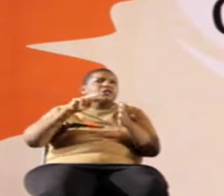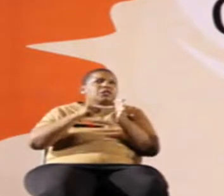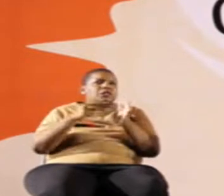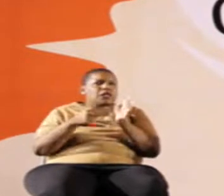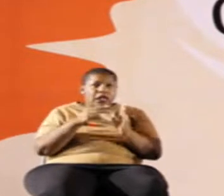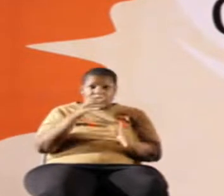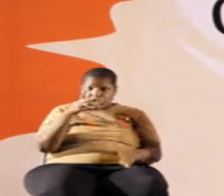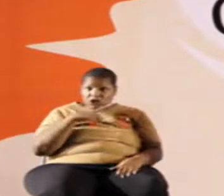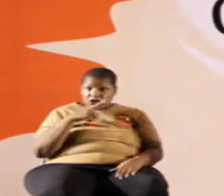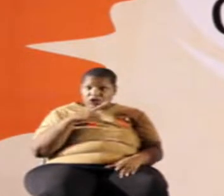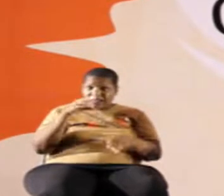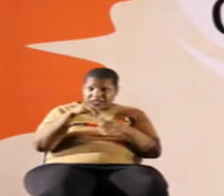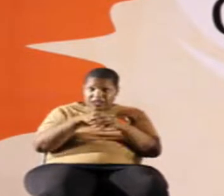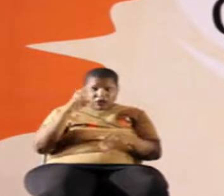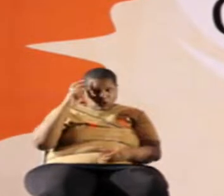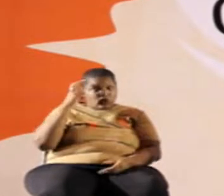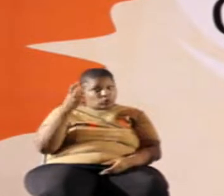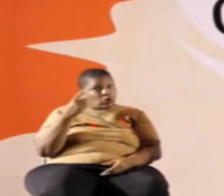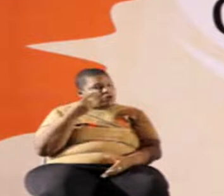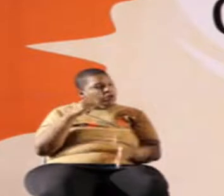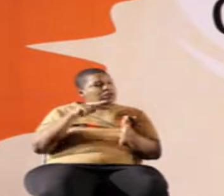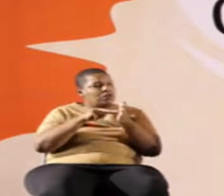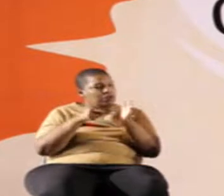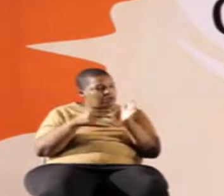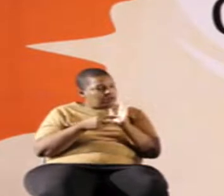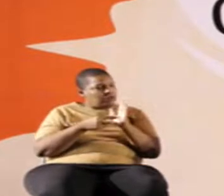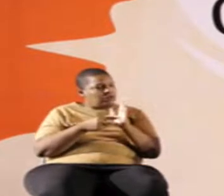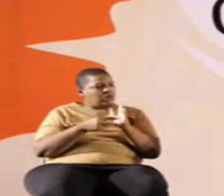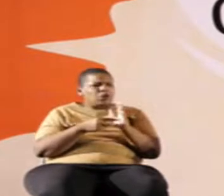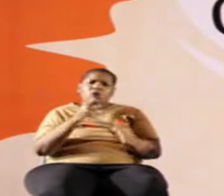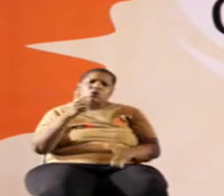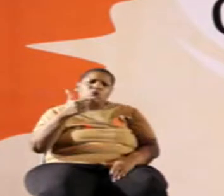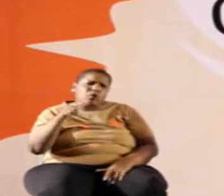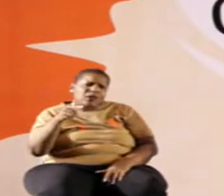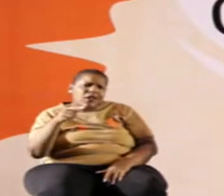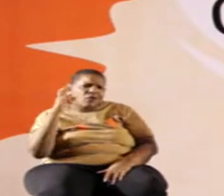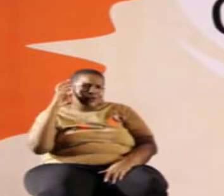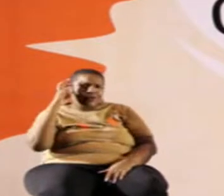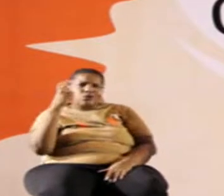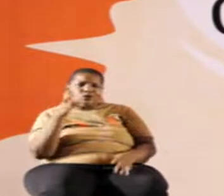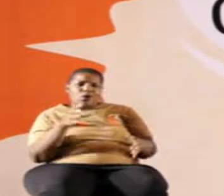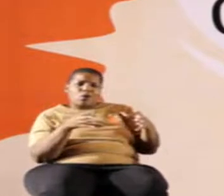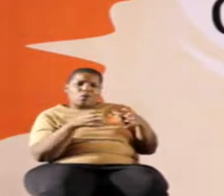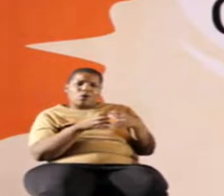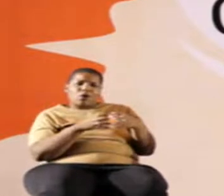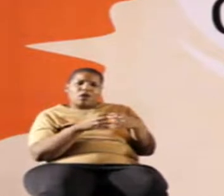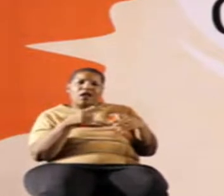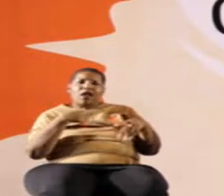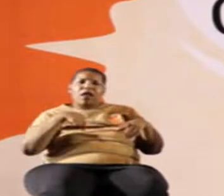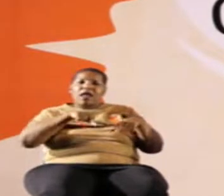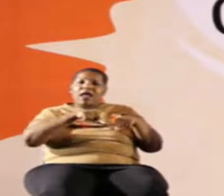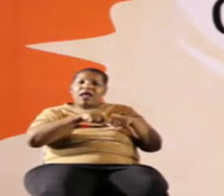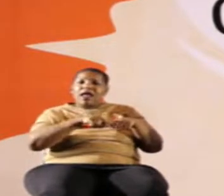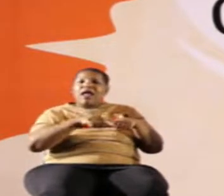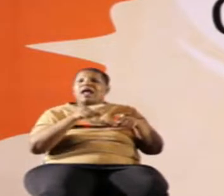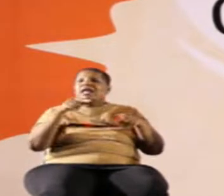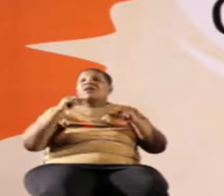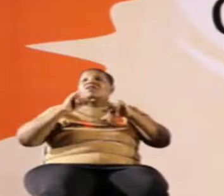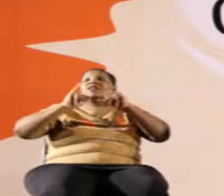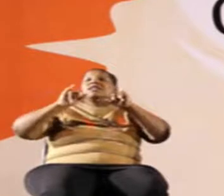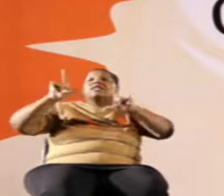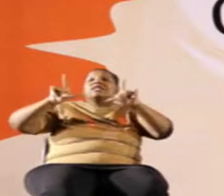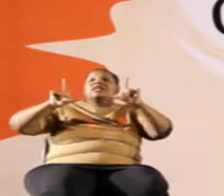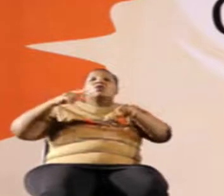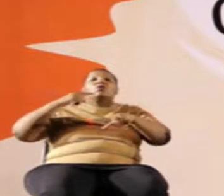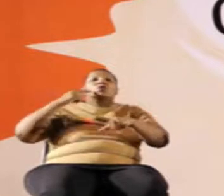gente está na cultura, quer dizer alguma coisa. E veja, elas não estavam na cultura comunitária, quilombola, elas estavam na cultura midiática, na